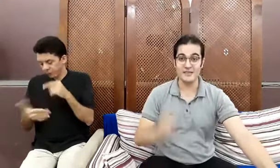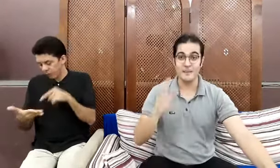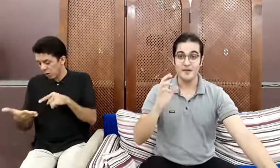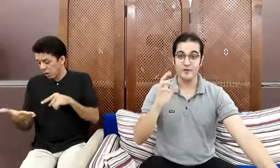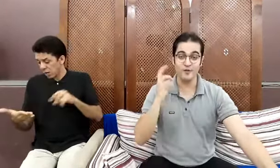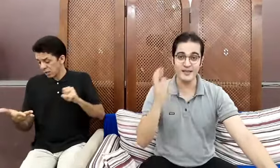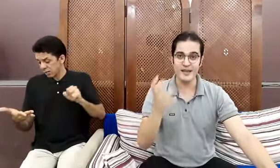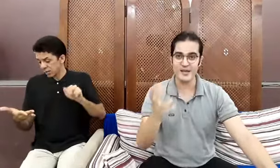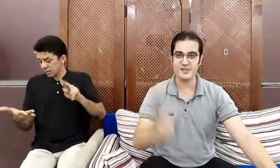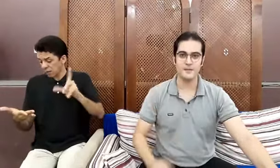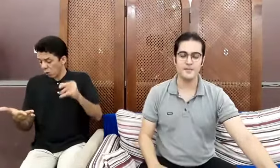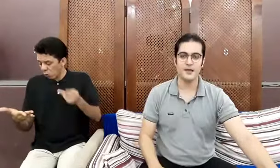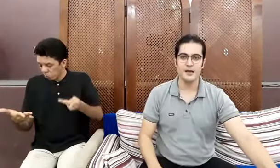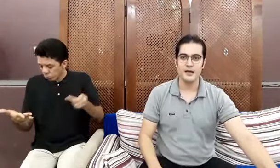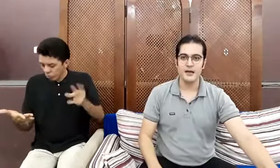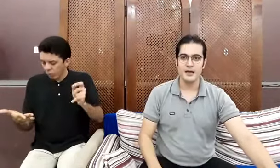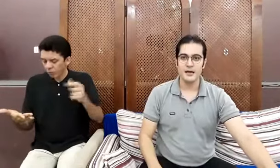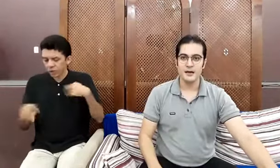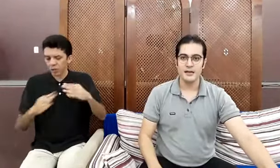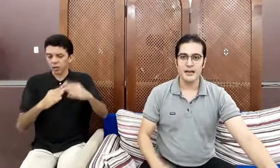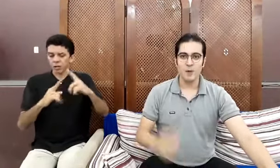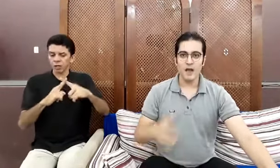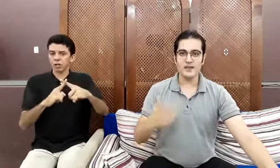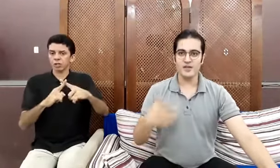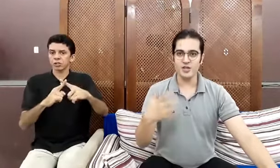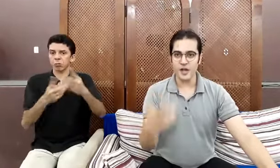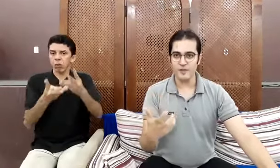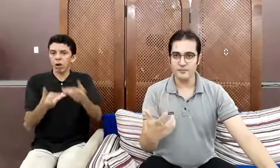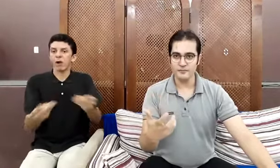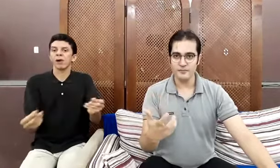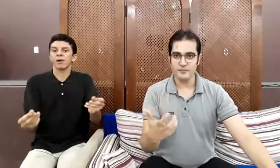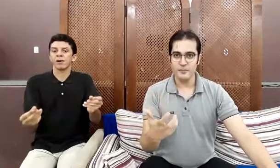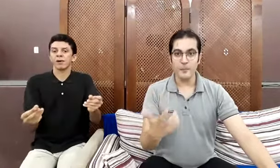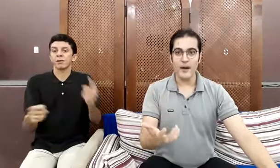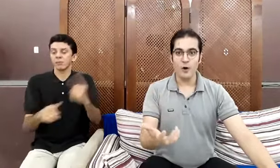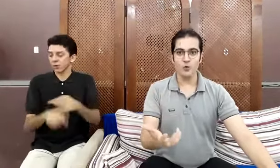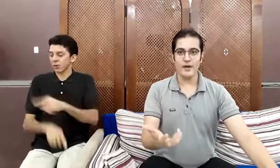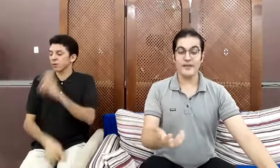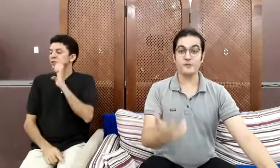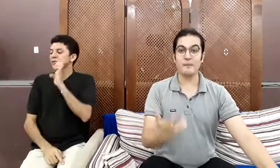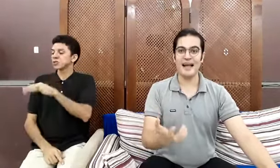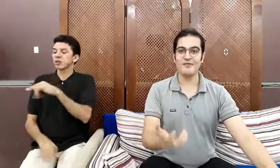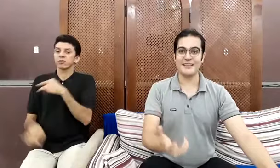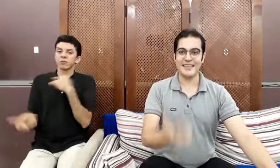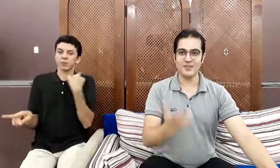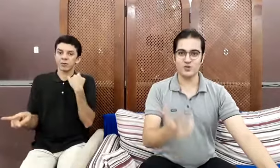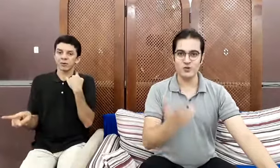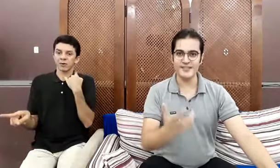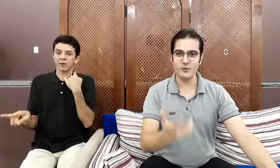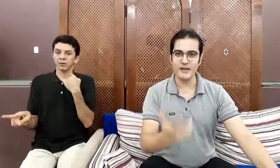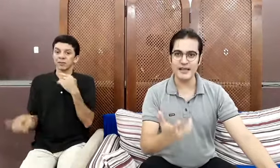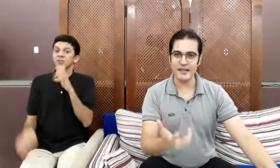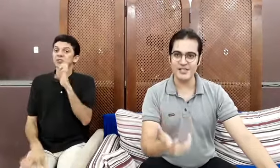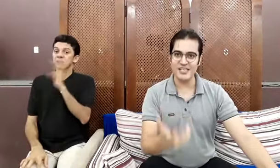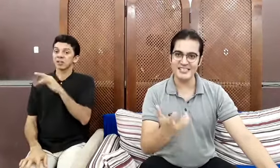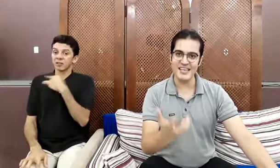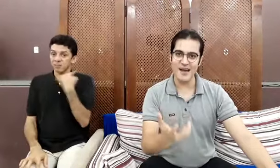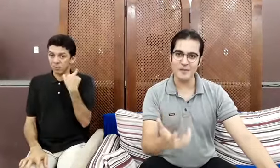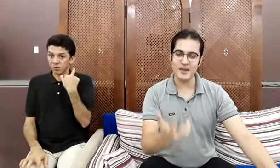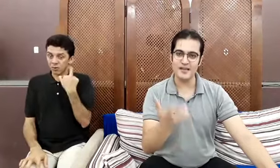coisa fantástica. Na morte de Estevão, Paulo esperava a destruição da igreja